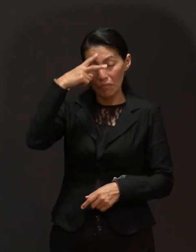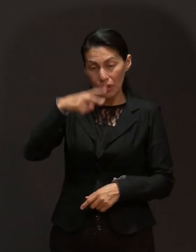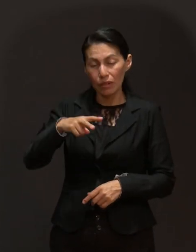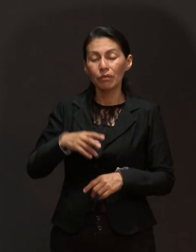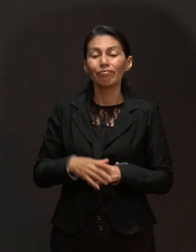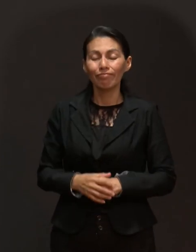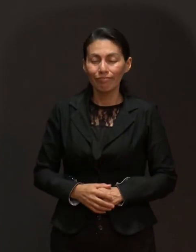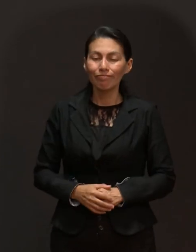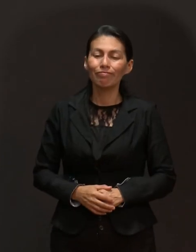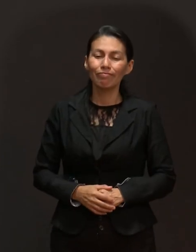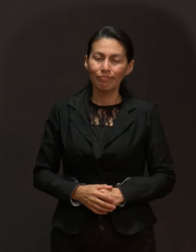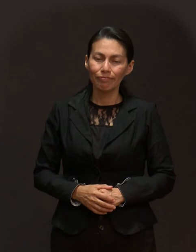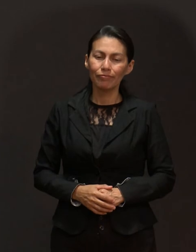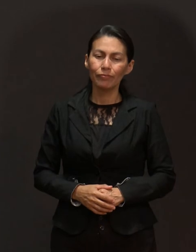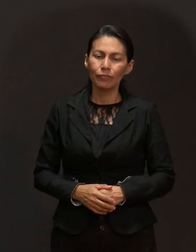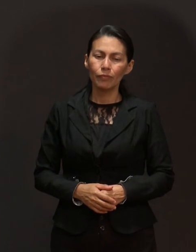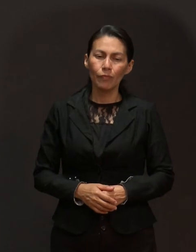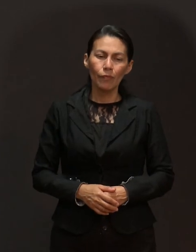pastor